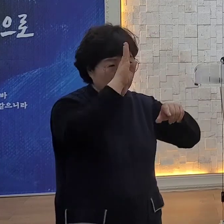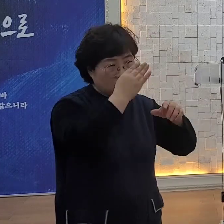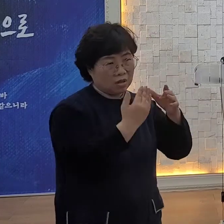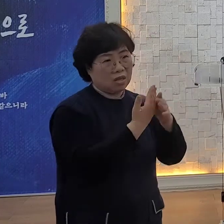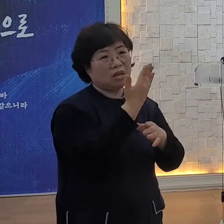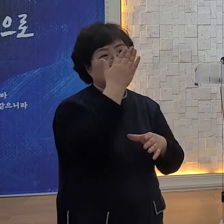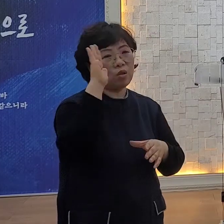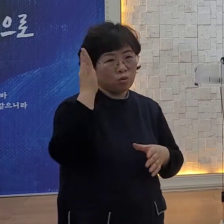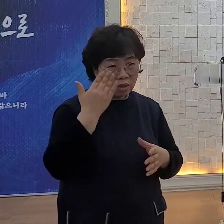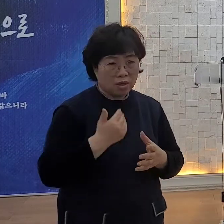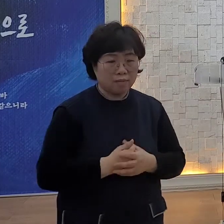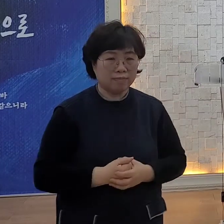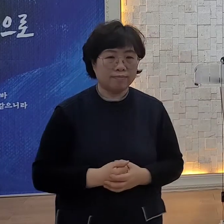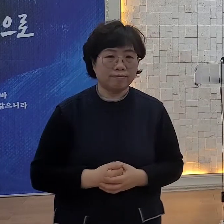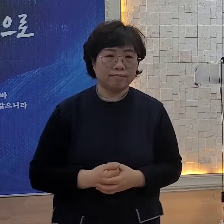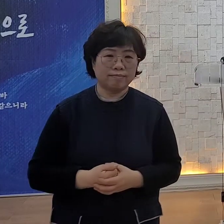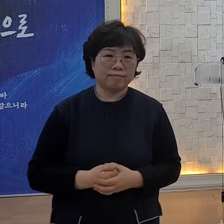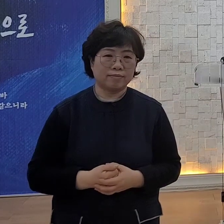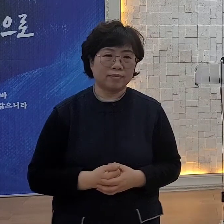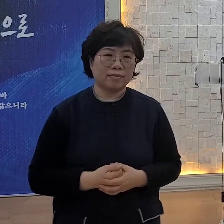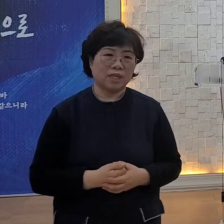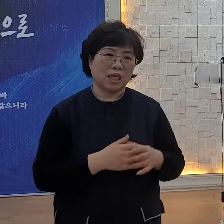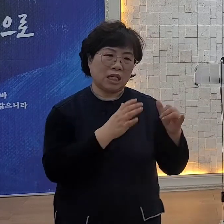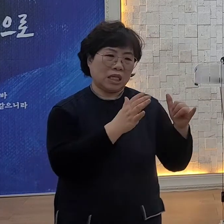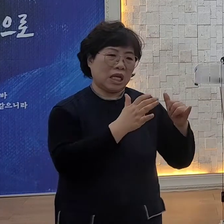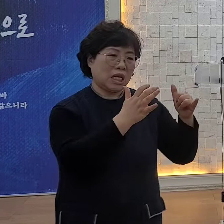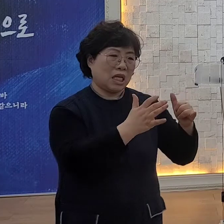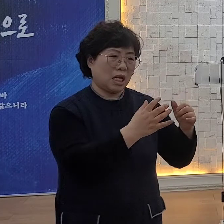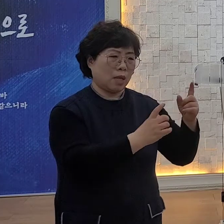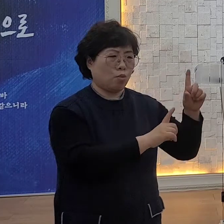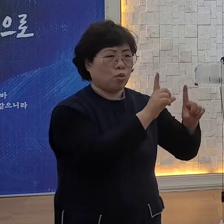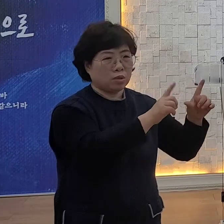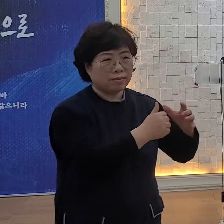것을 밝혀졌다는 거예요. 이게 이 세상이에요. 이 세상.